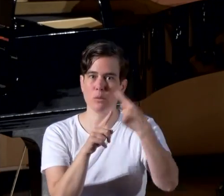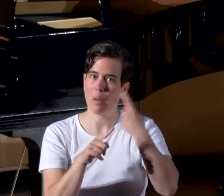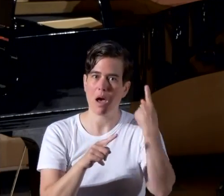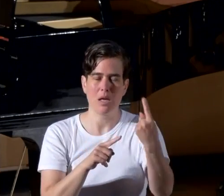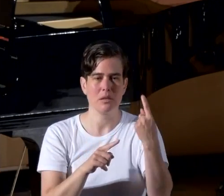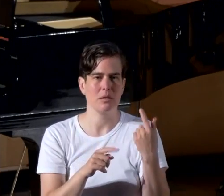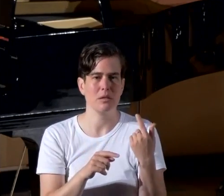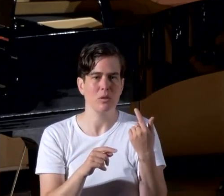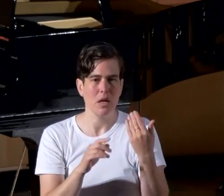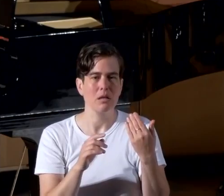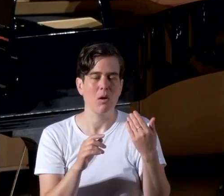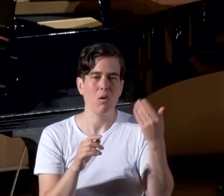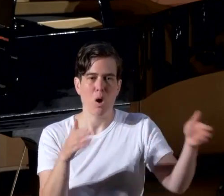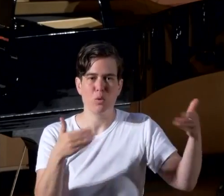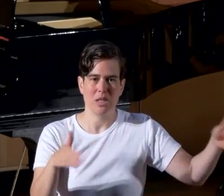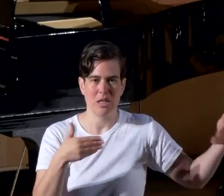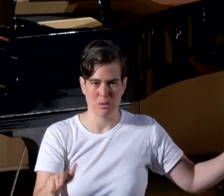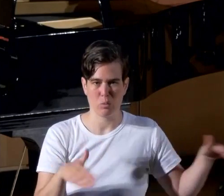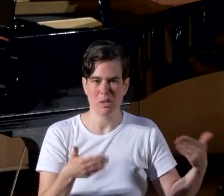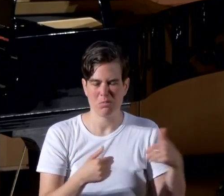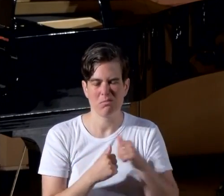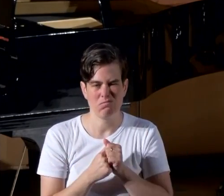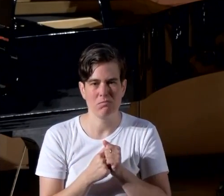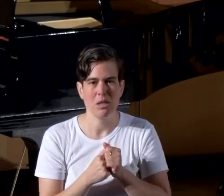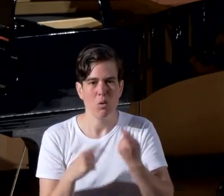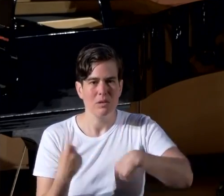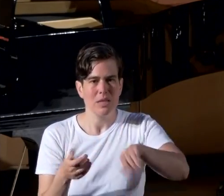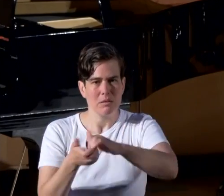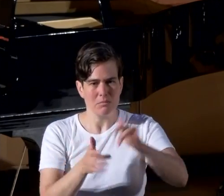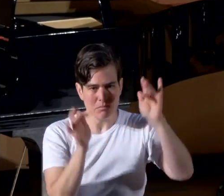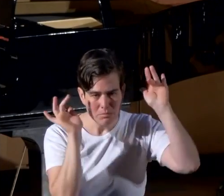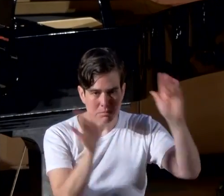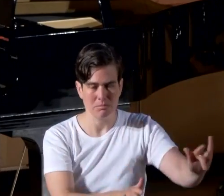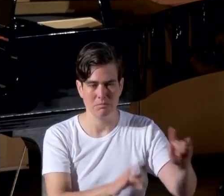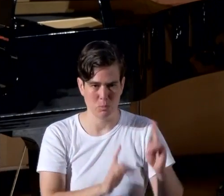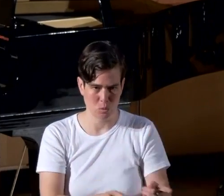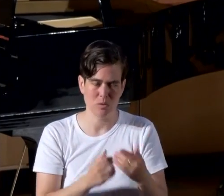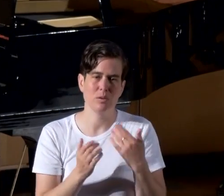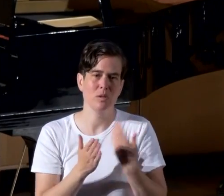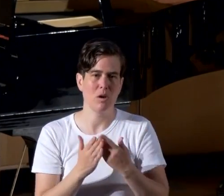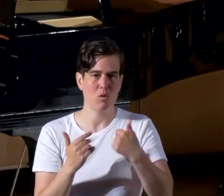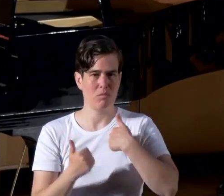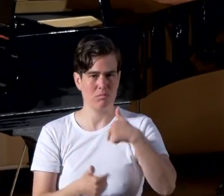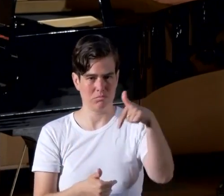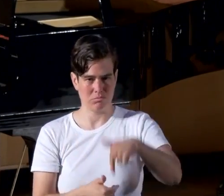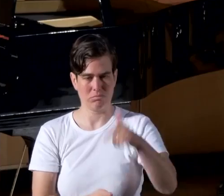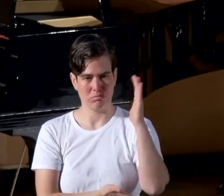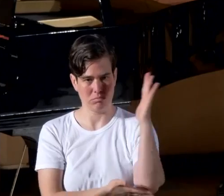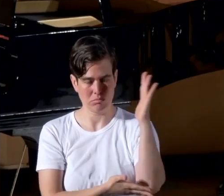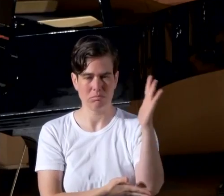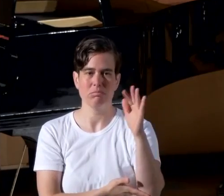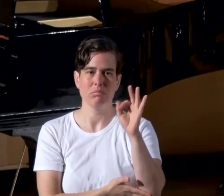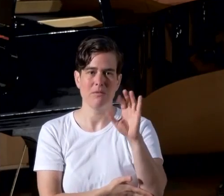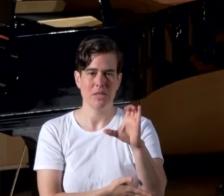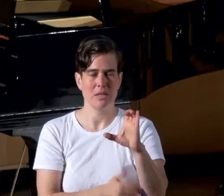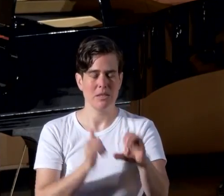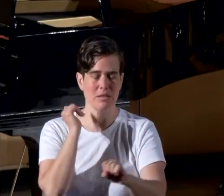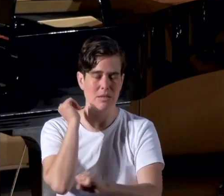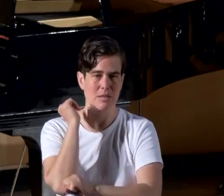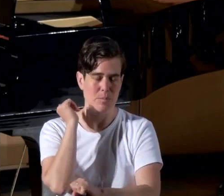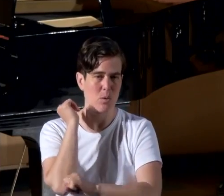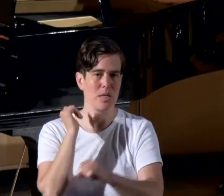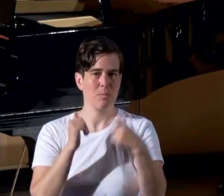desto mehr Ausgrenzung wird es geben. Dagegen müssen wir gemeinsam angehen. Und deswegen stehe ich hier als Präsident des FC St.